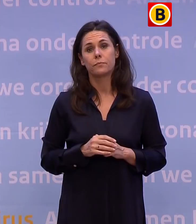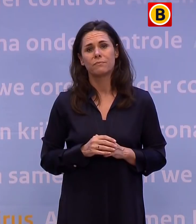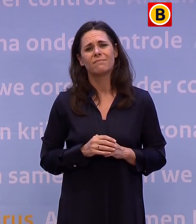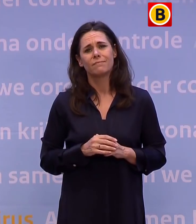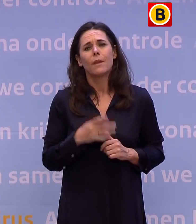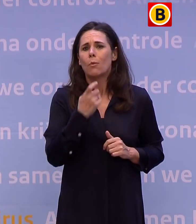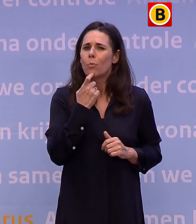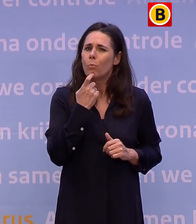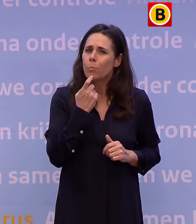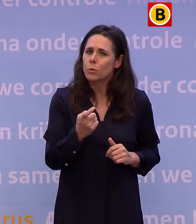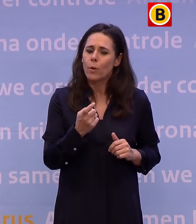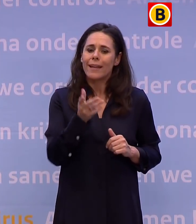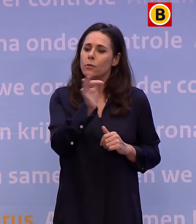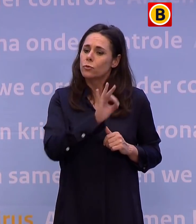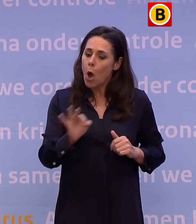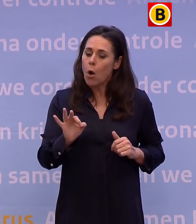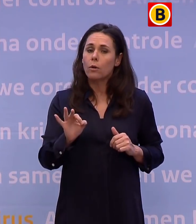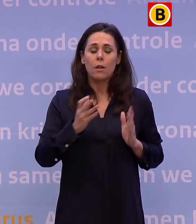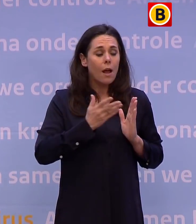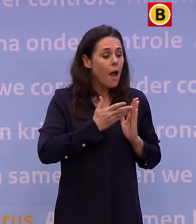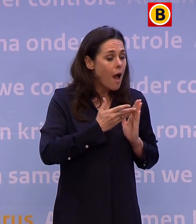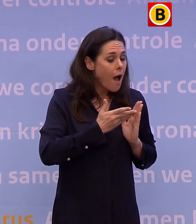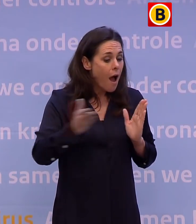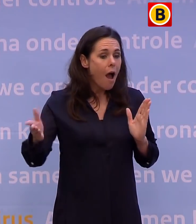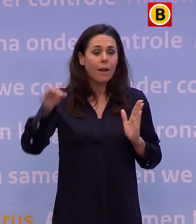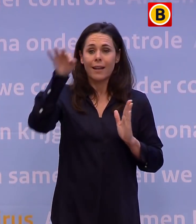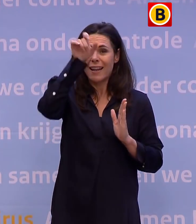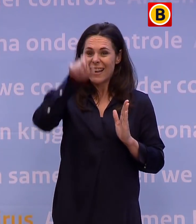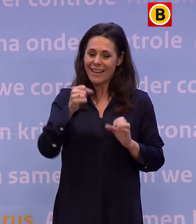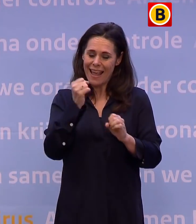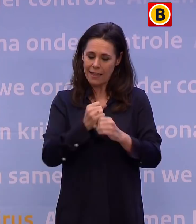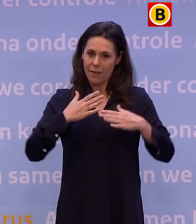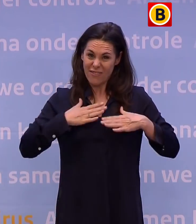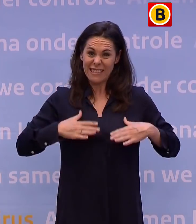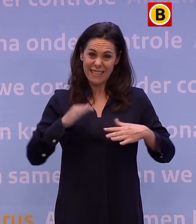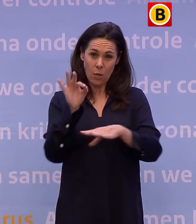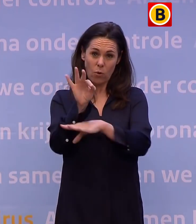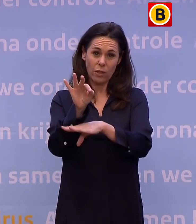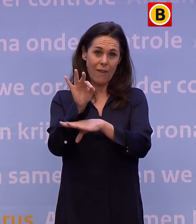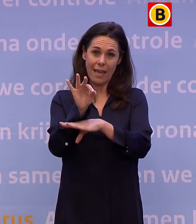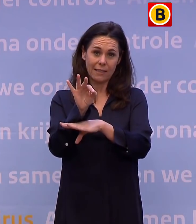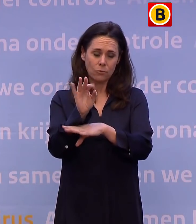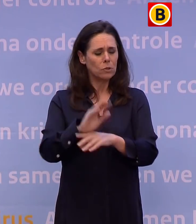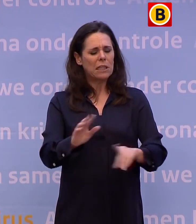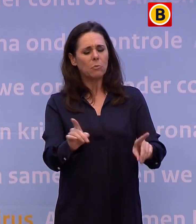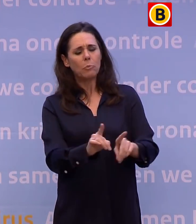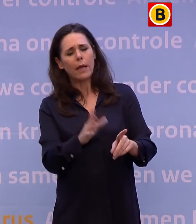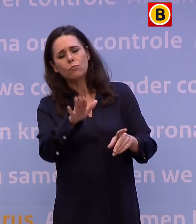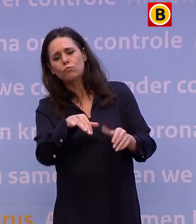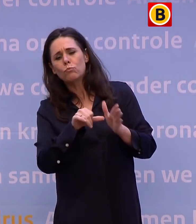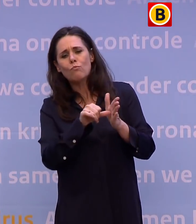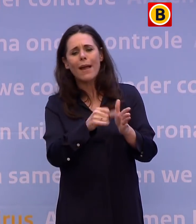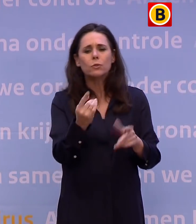wel echt de bedoeling dat scholen alle leerlingen fysiek onderwijs geven en dat niet beperken tot bijvoorbeeld een